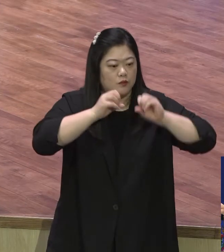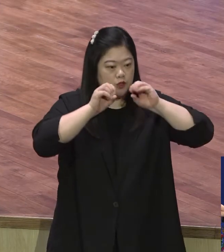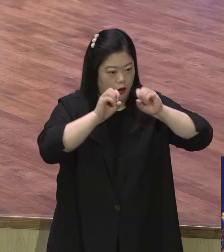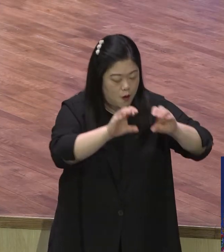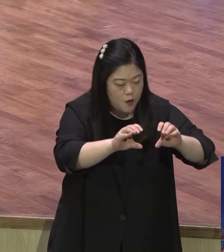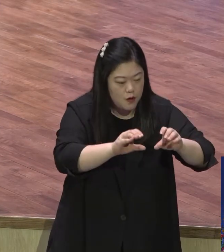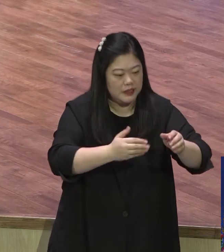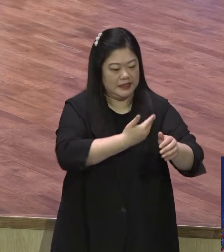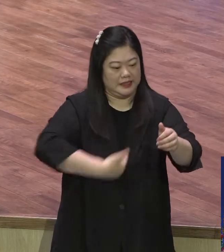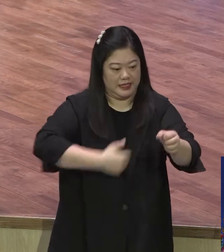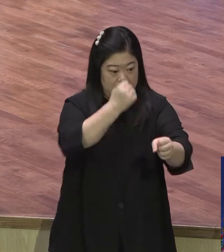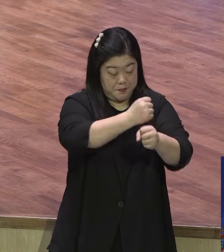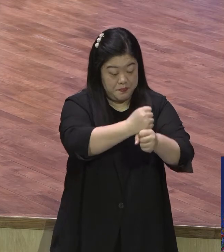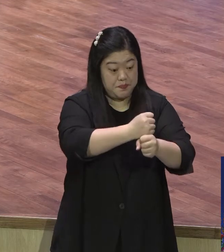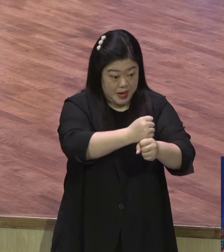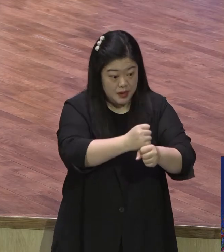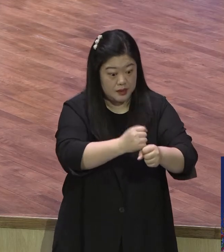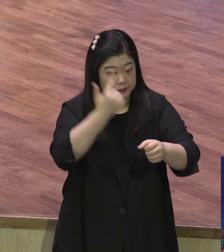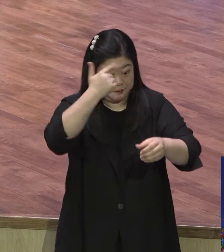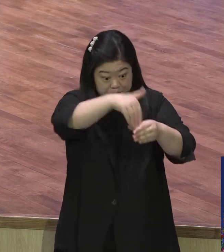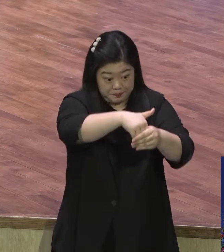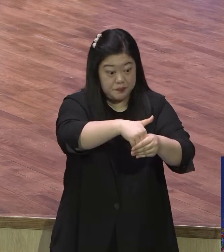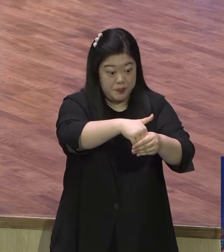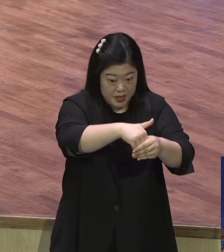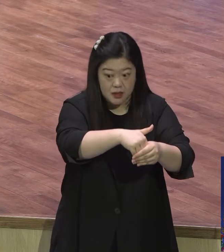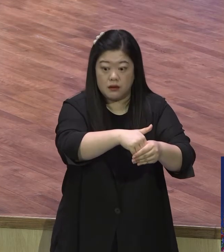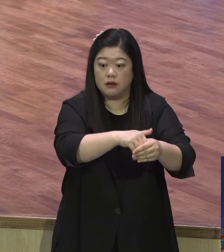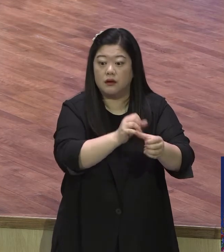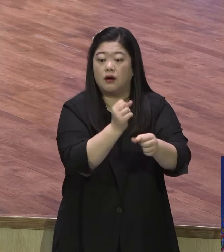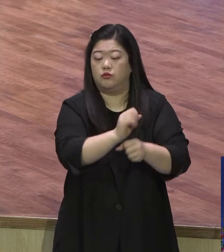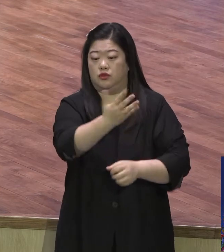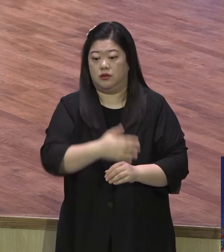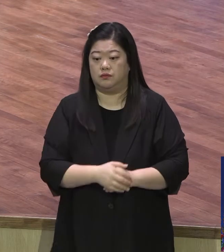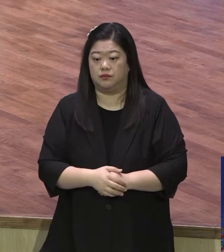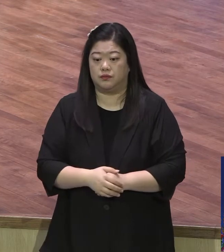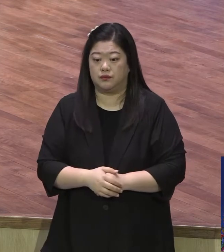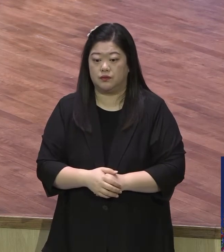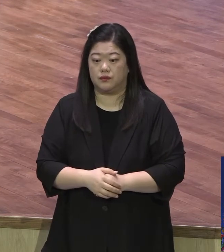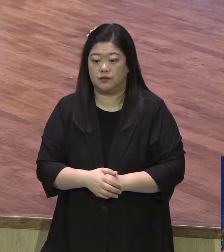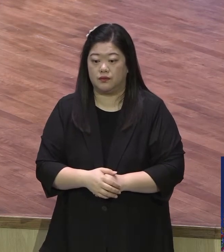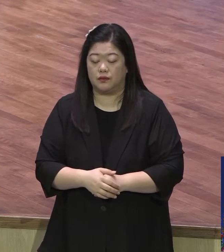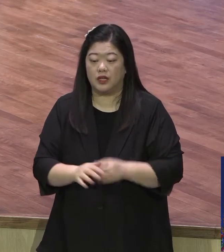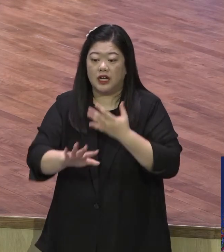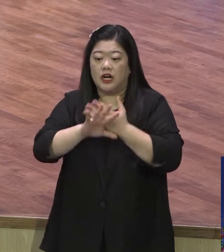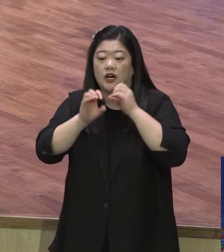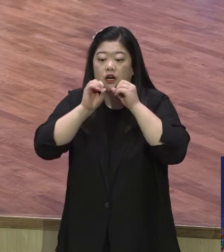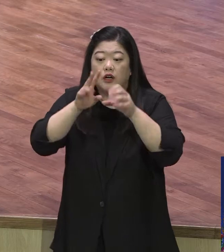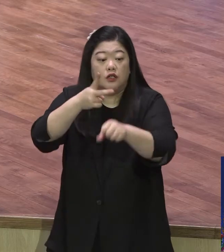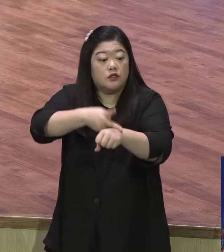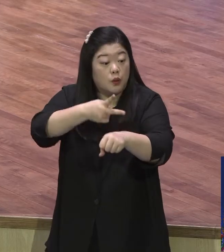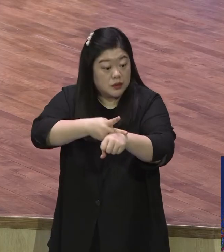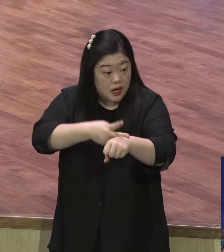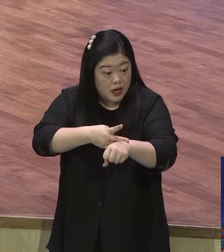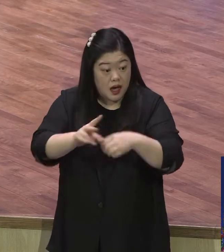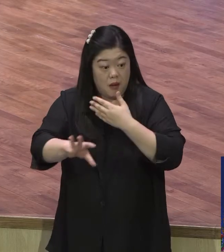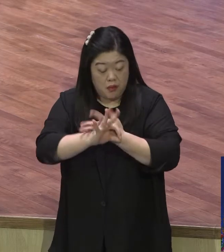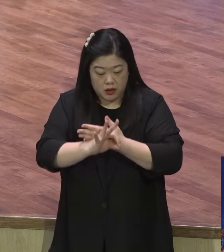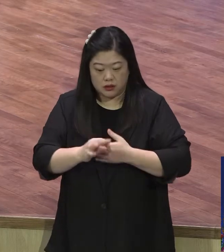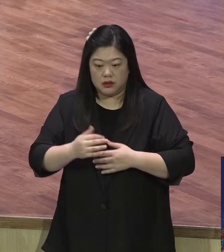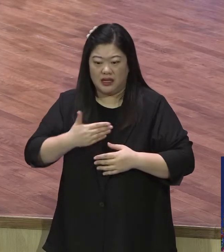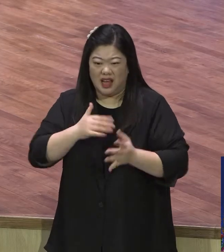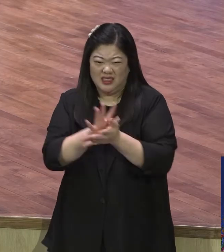그래서 가만히 있어야 돼 성교사는 돌아다닐 것도 없어 딱 앉아서 제자들을 탁탁탁탁 보내가 보고 착착착 받고